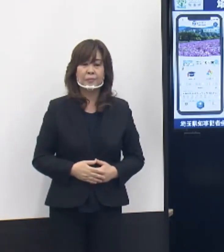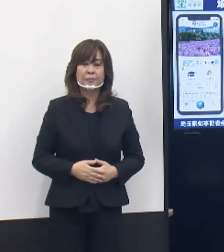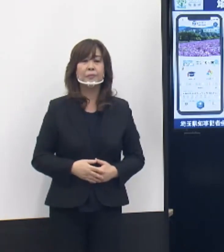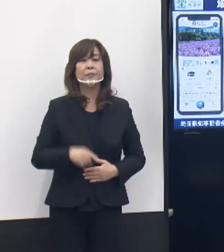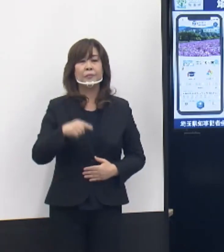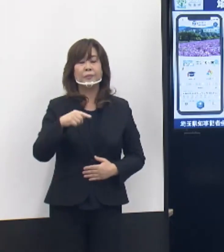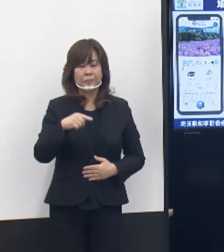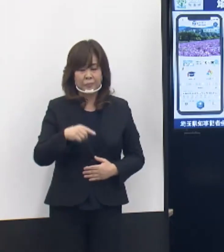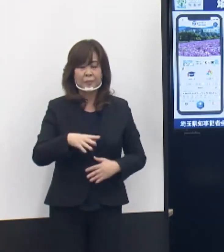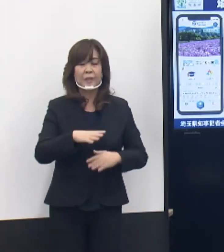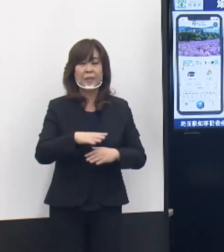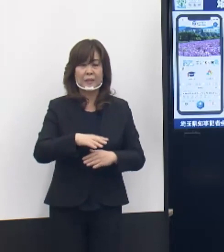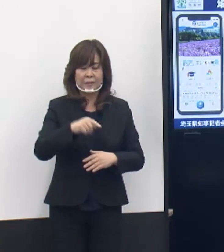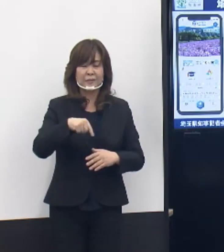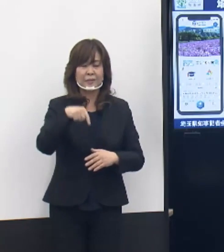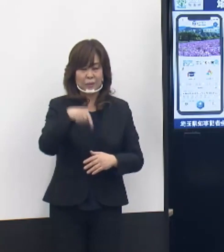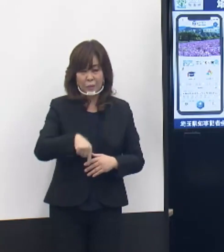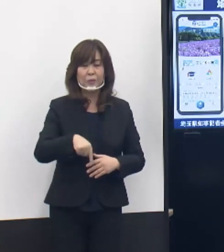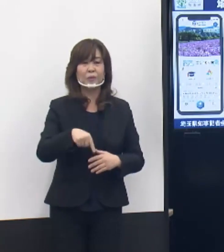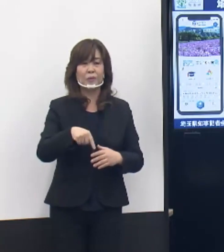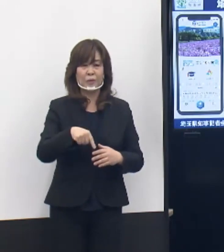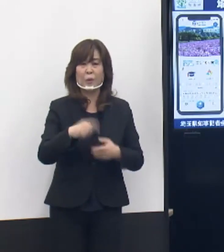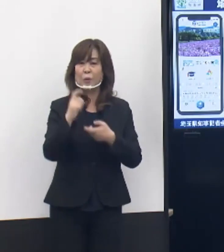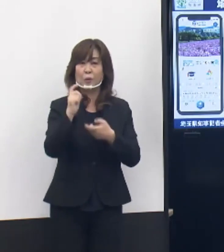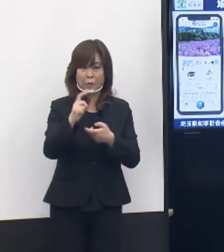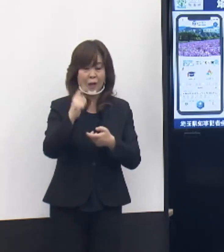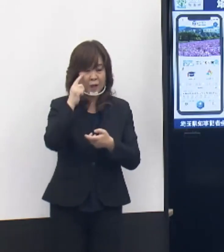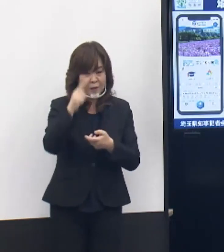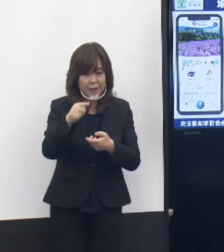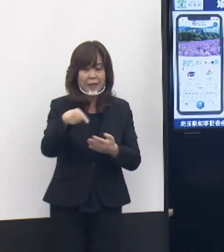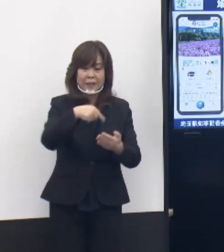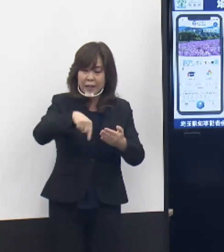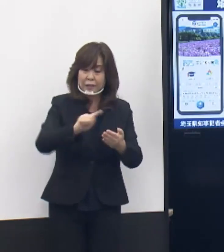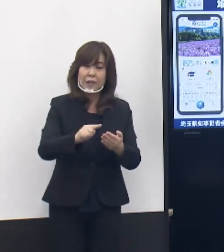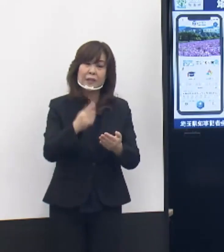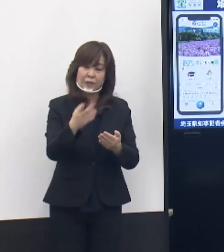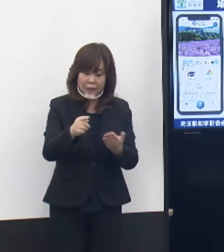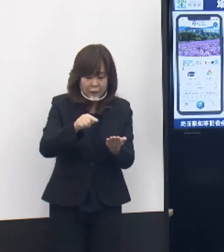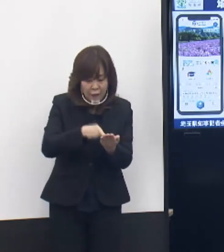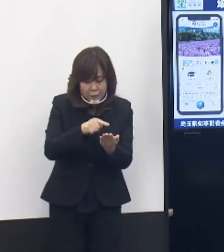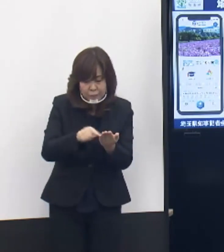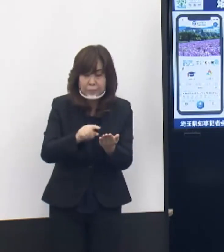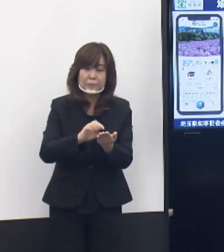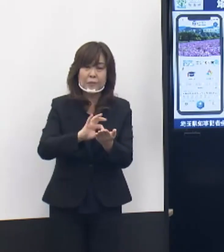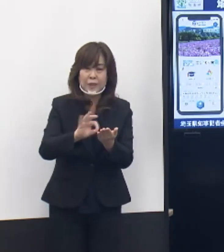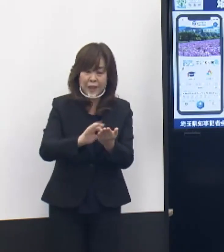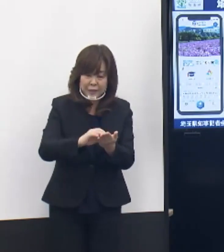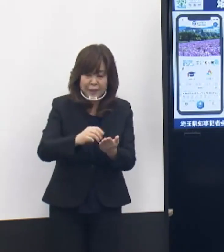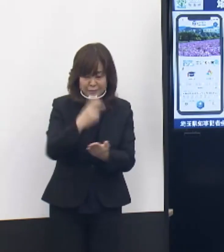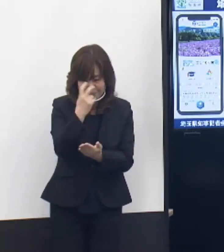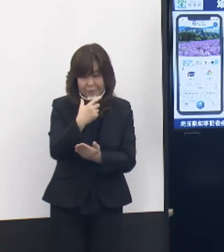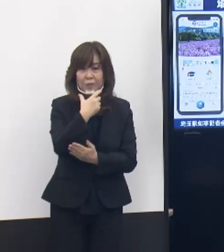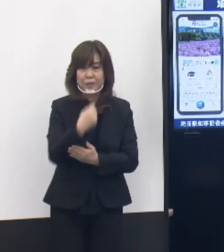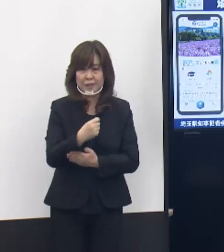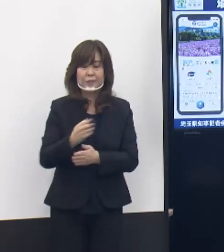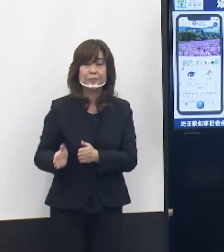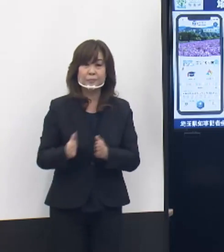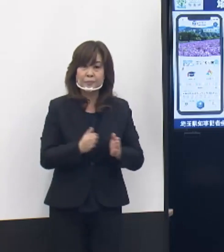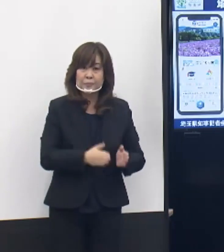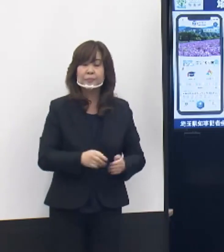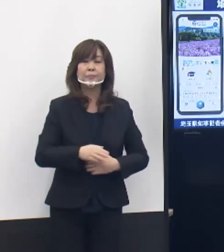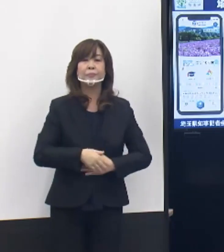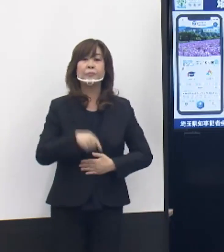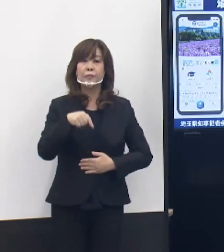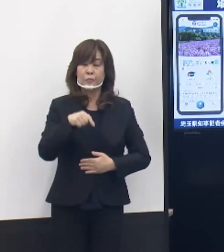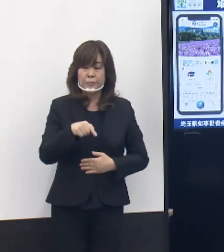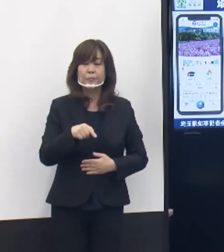このアプリを通じてぜひ県民の皆様にもご理解をいただきたいと思っています。他方で SDGs は例